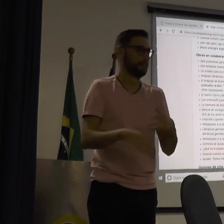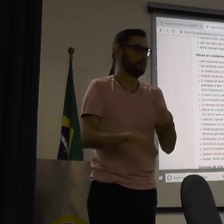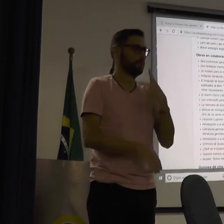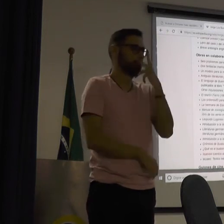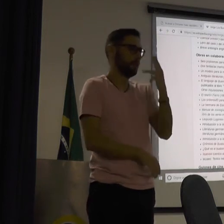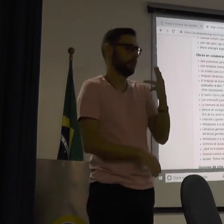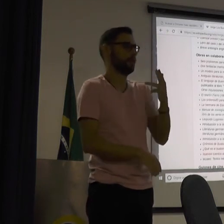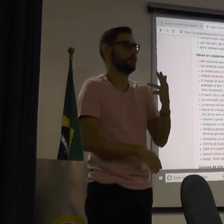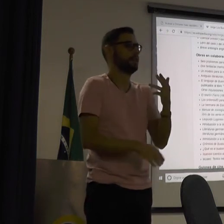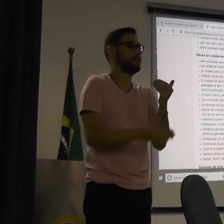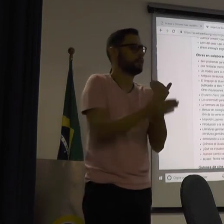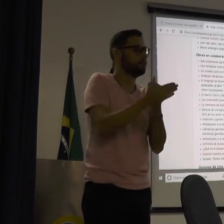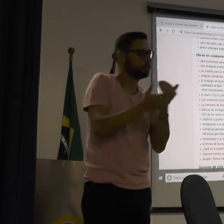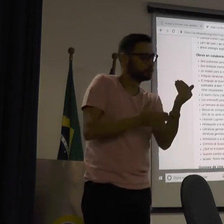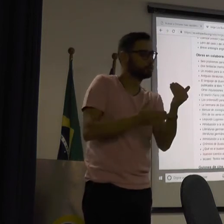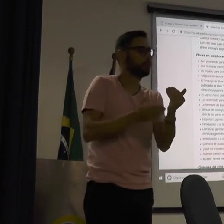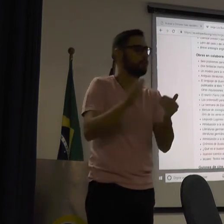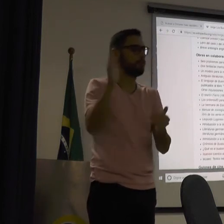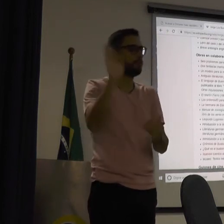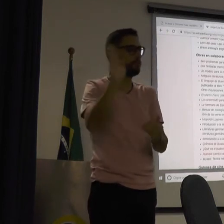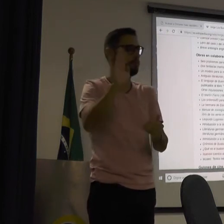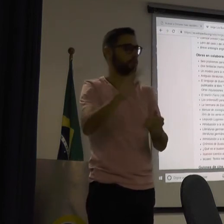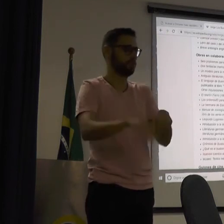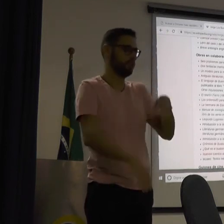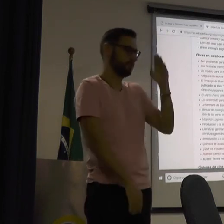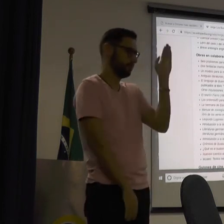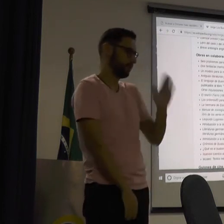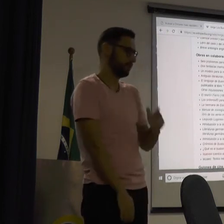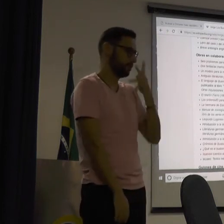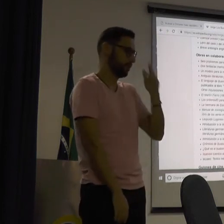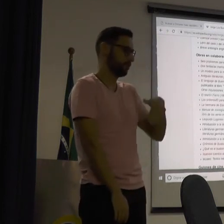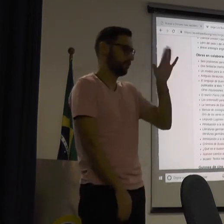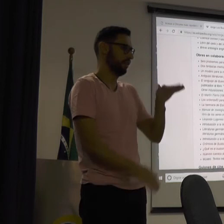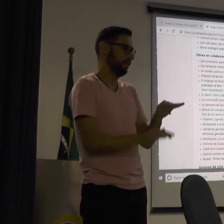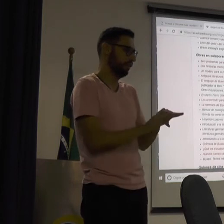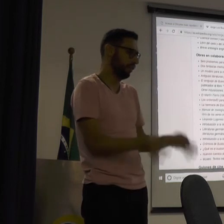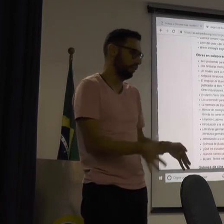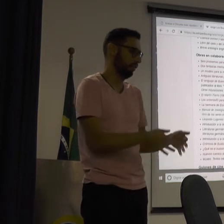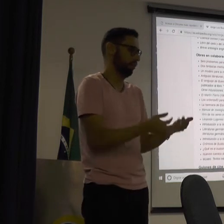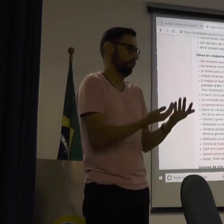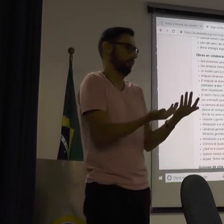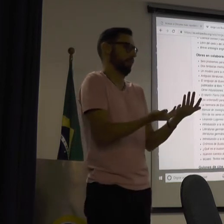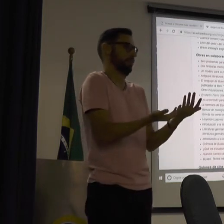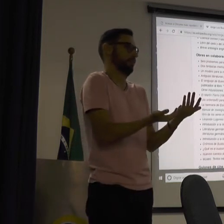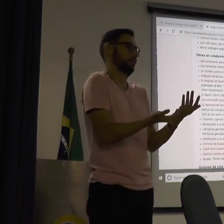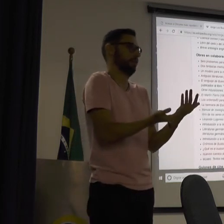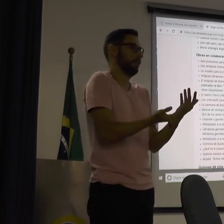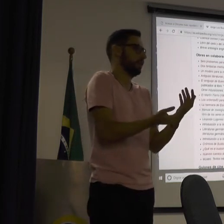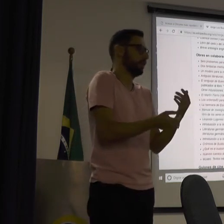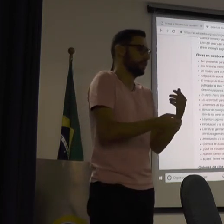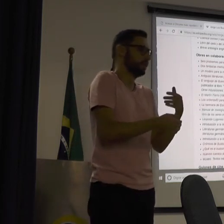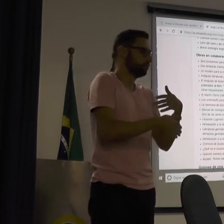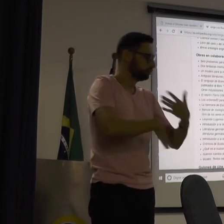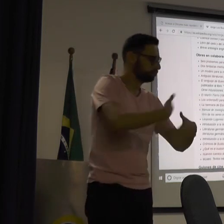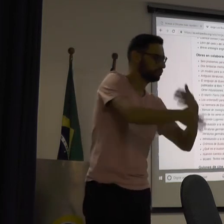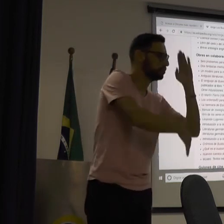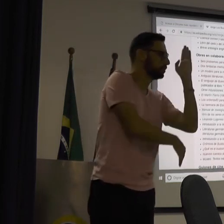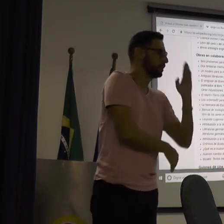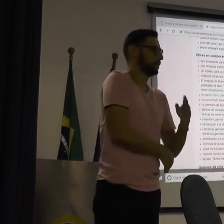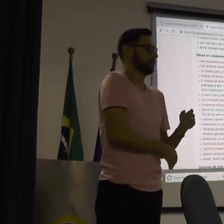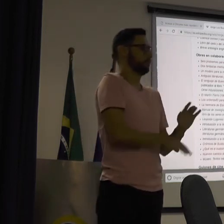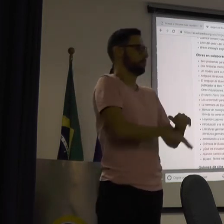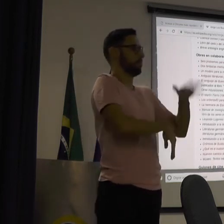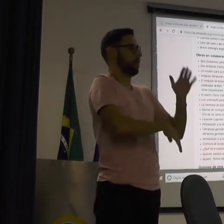primitivo. Tem a parte épica, mas tudo que do Brasil era mais moderno, urbano, sofisticado,